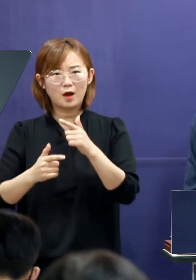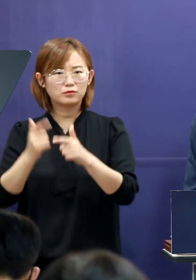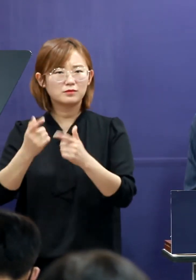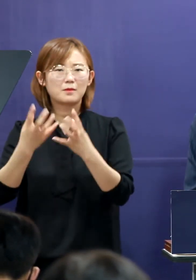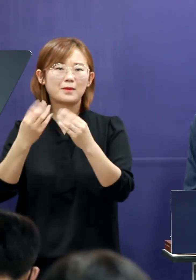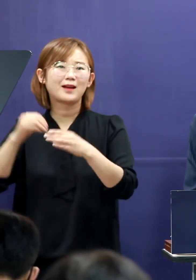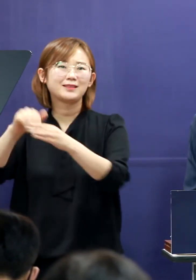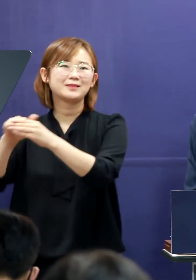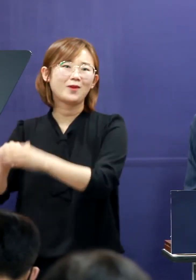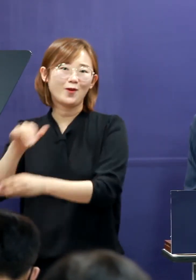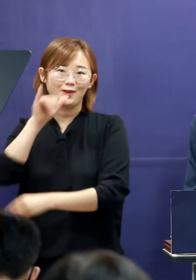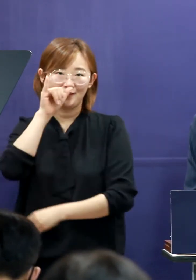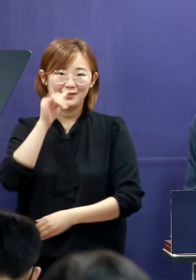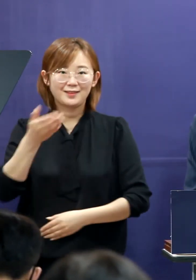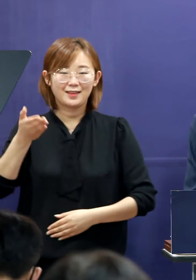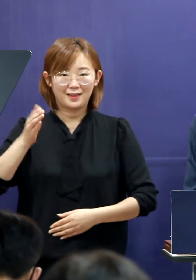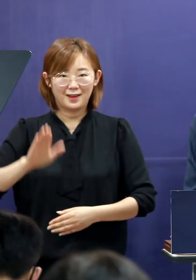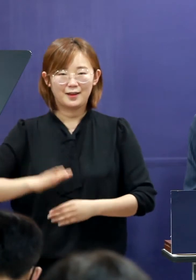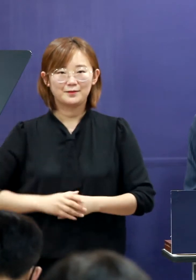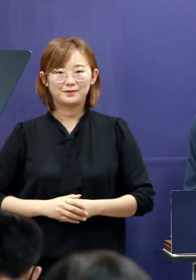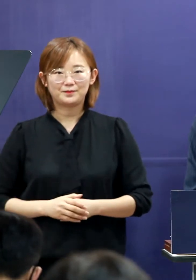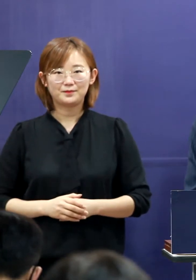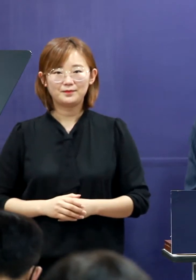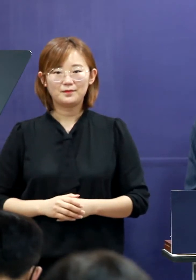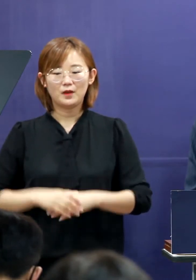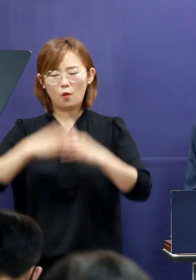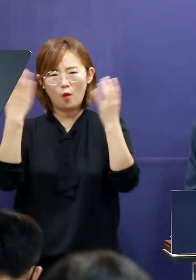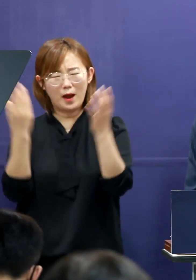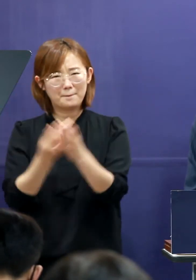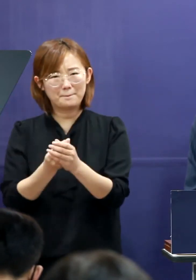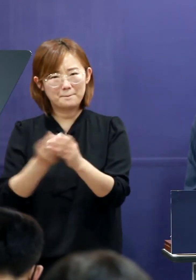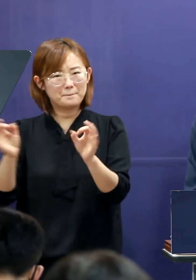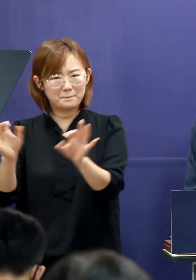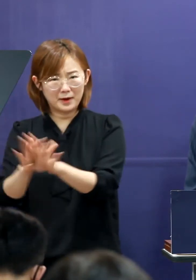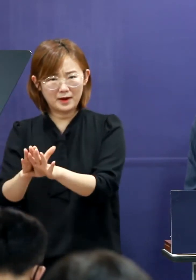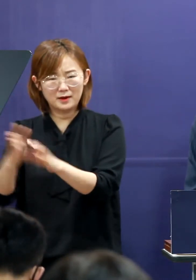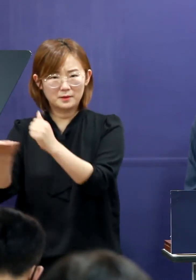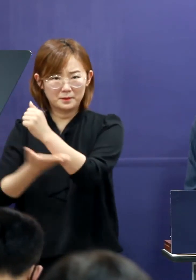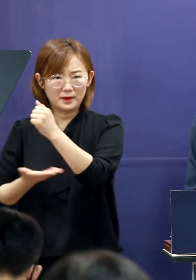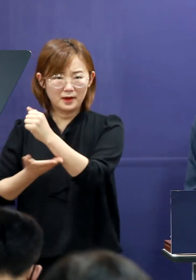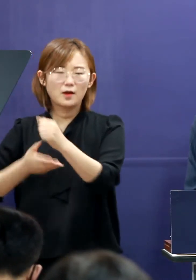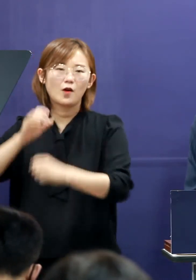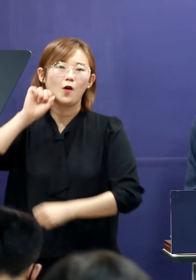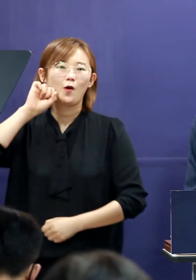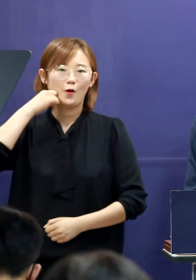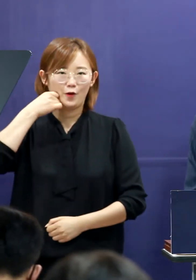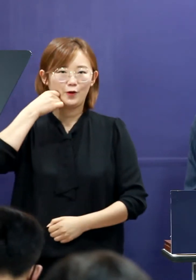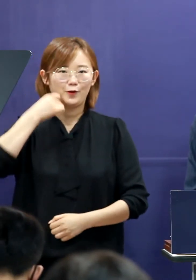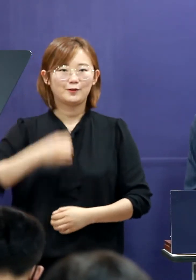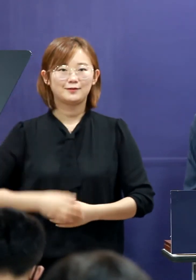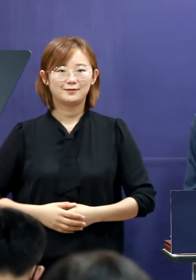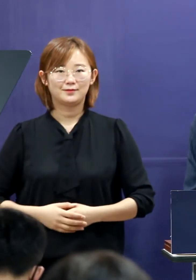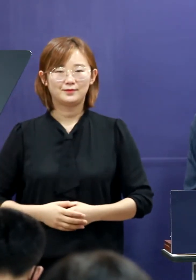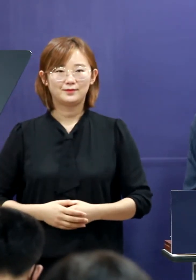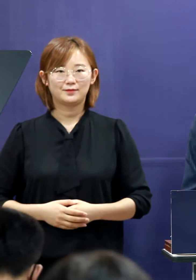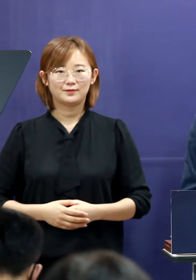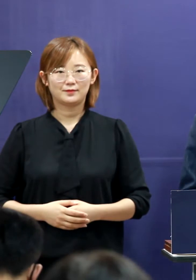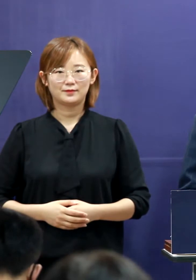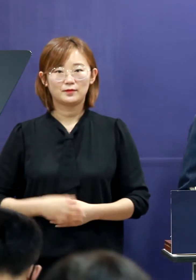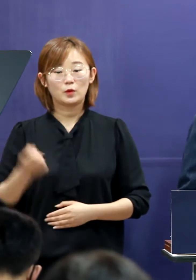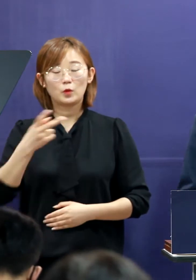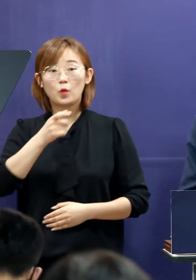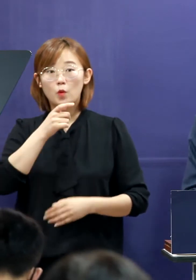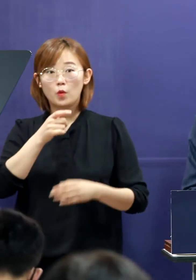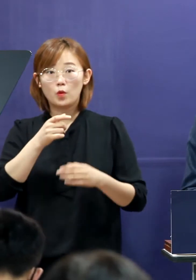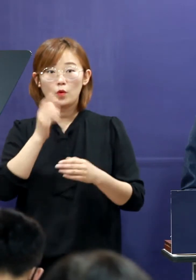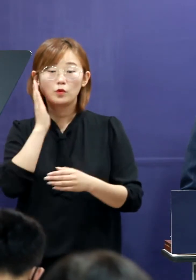아카시 나무를 전체적으로 좀 제거하거나 이러기는 현실적으로 좀 어렵기도 하고 또 공원이라는